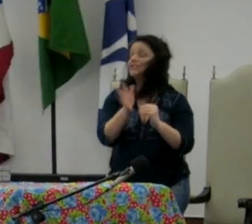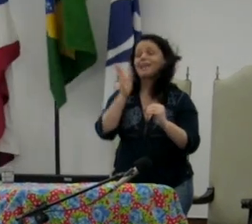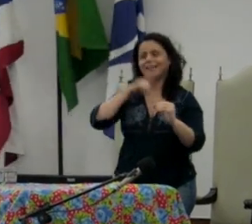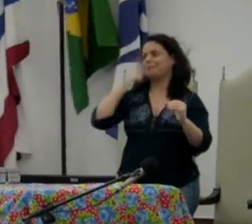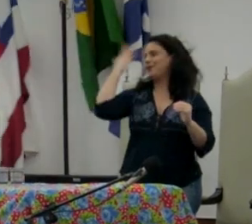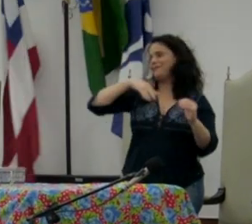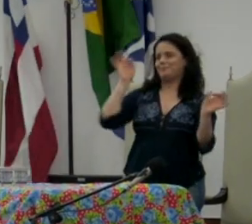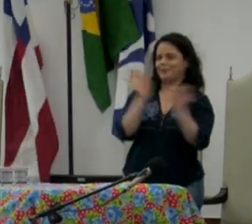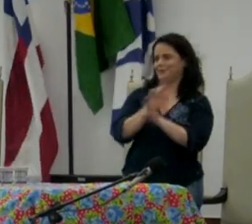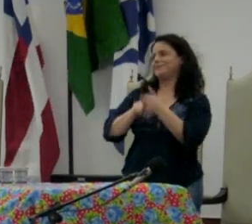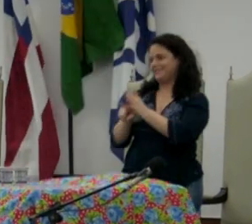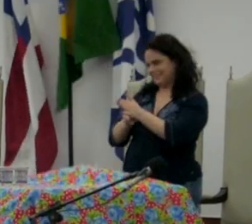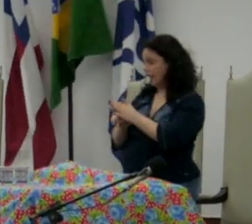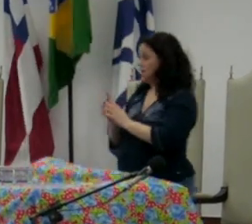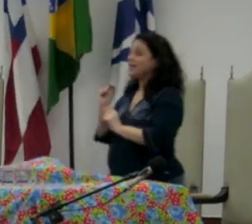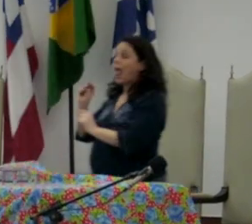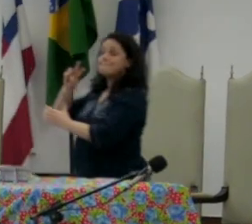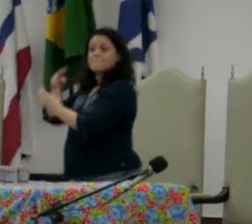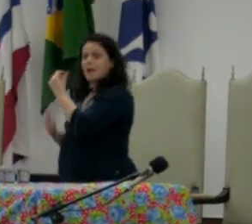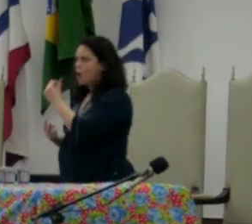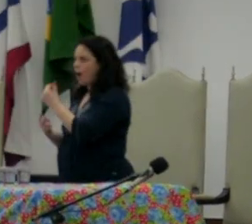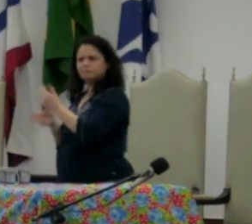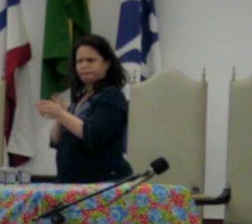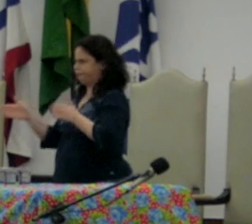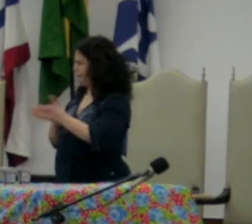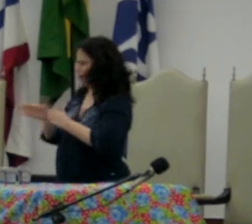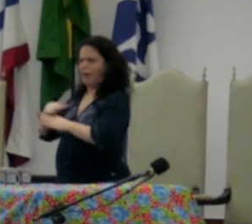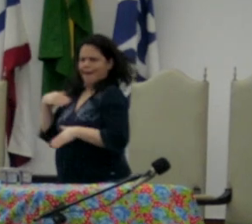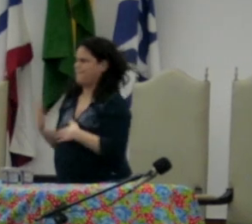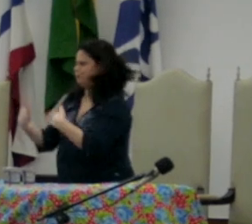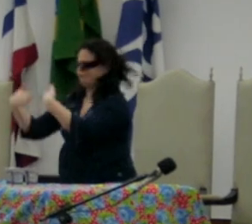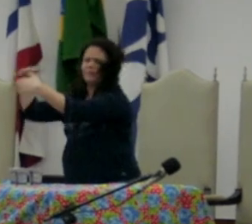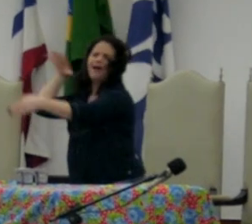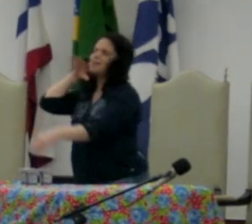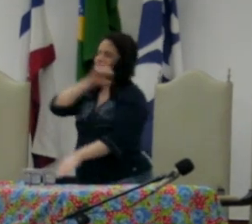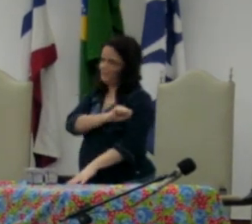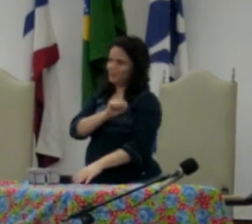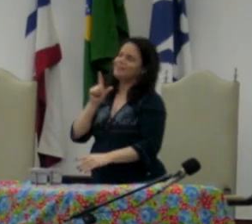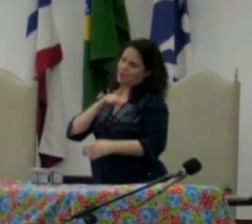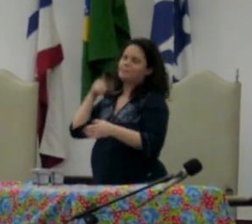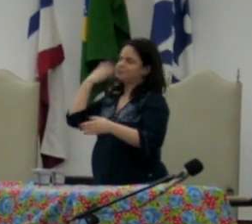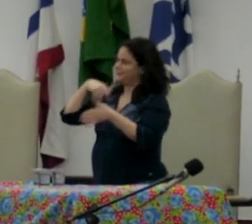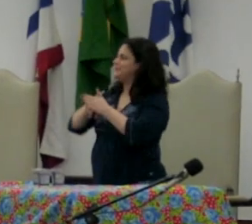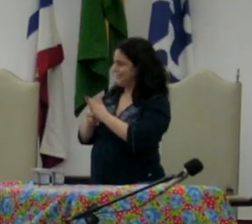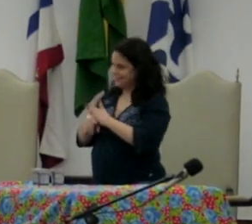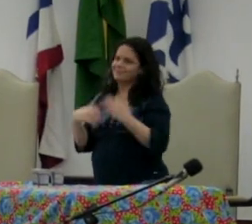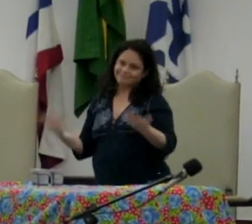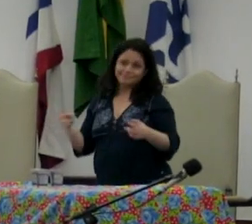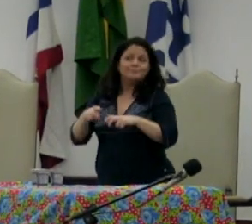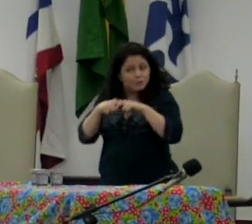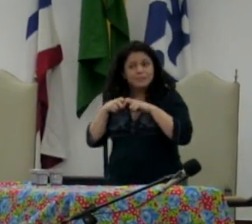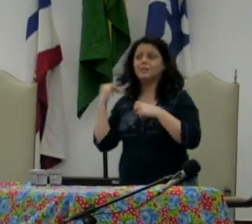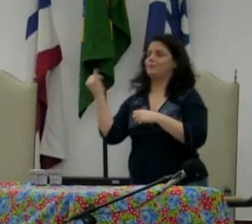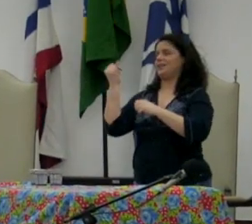sinalizados. Nós temos provas, nós temos diversas pesquisas científicas que mostram isso. A criança bilíngue, ela se desenvolve